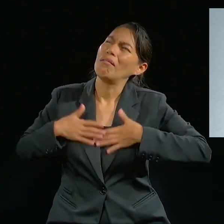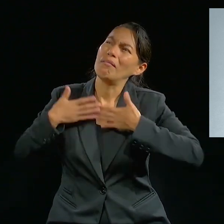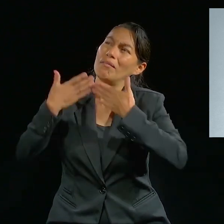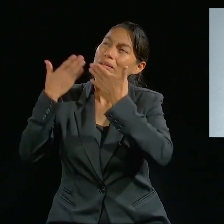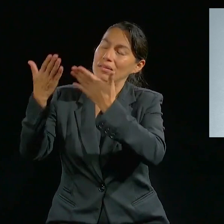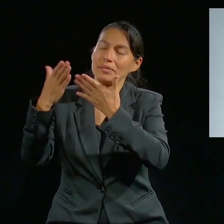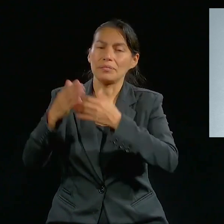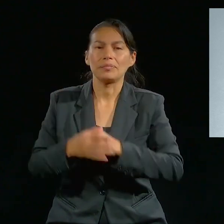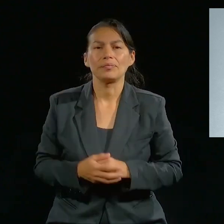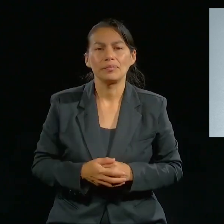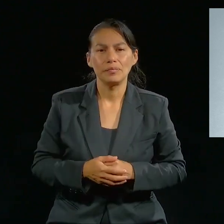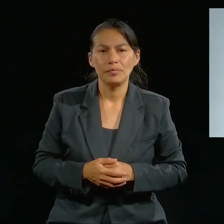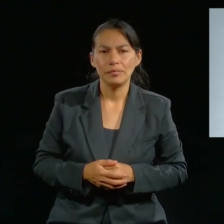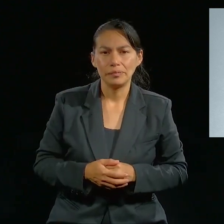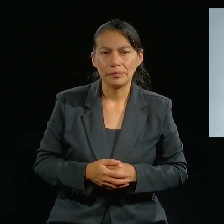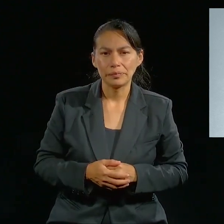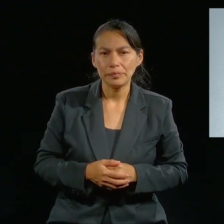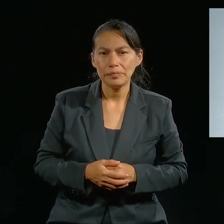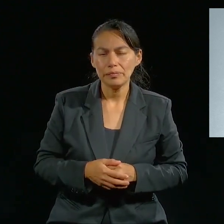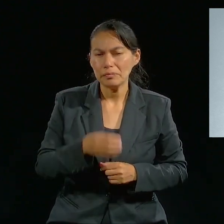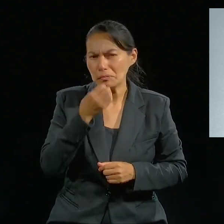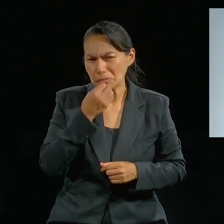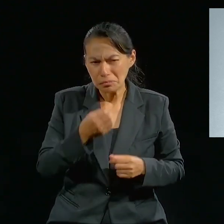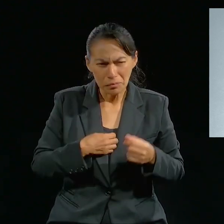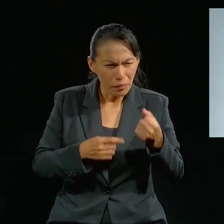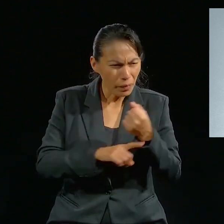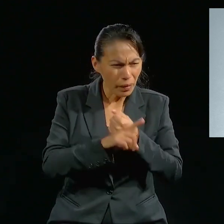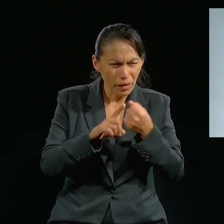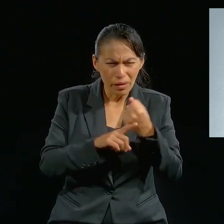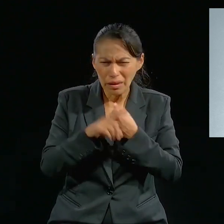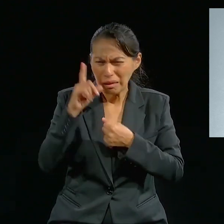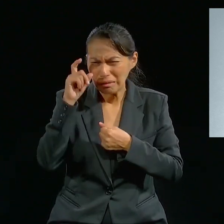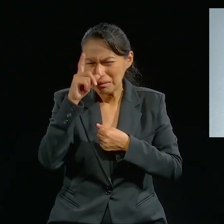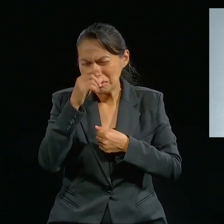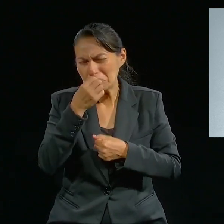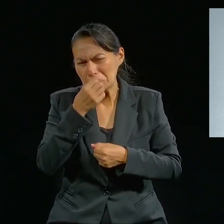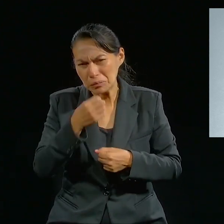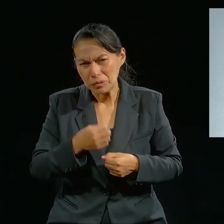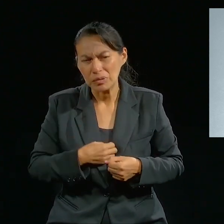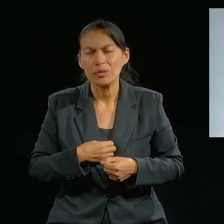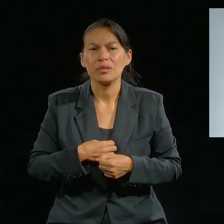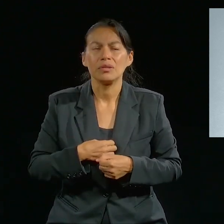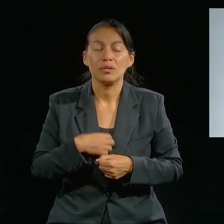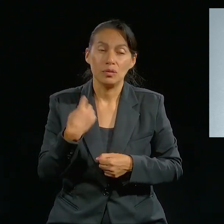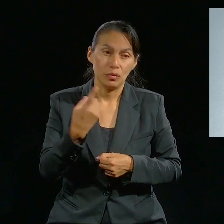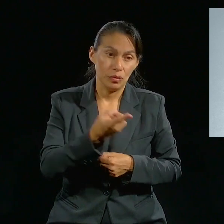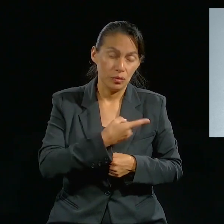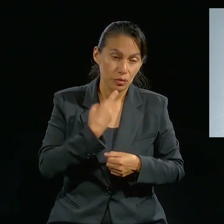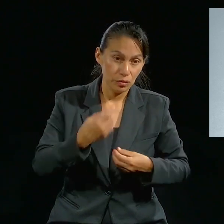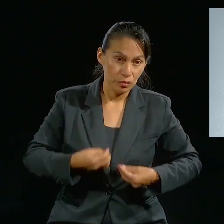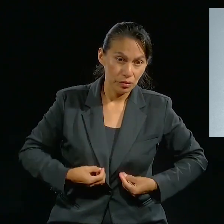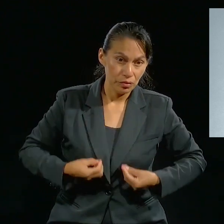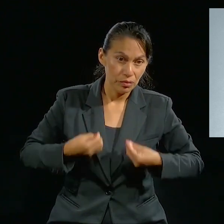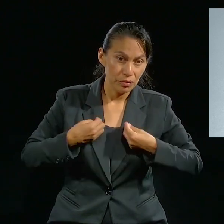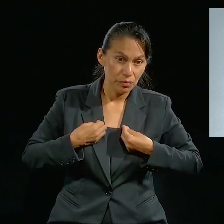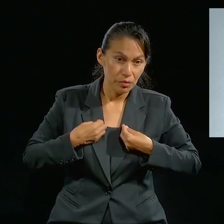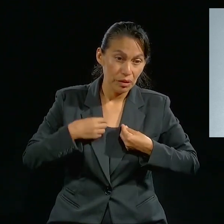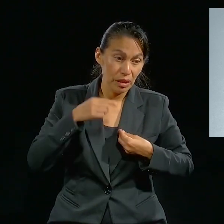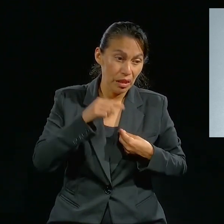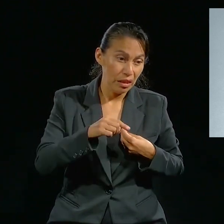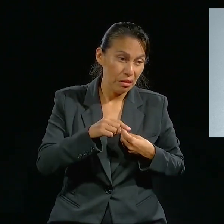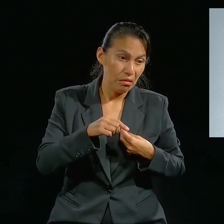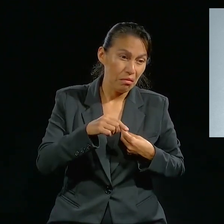circunstancia realmente vivimos digámoslo así de paso